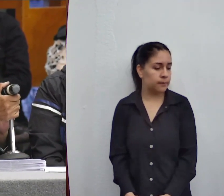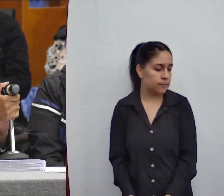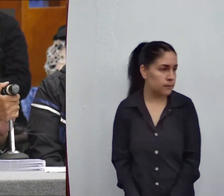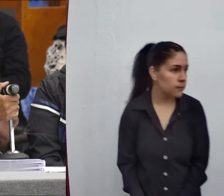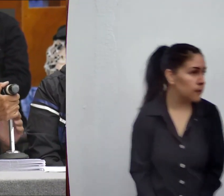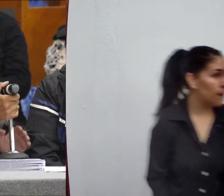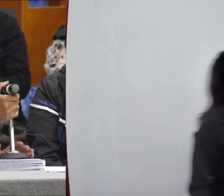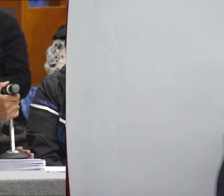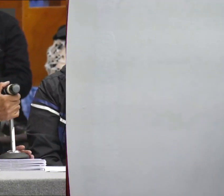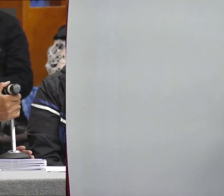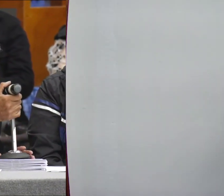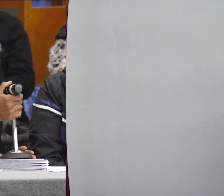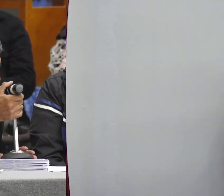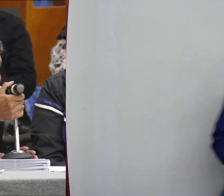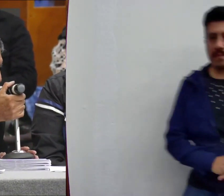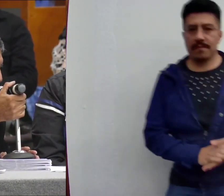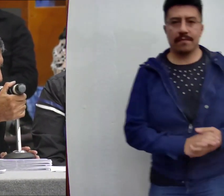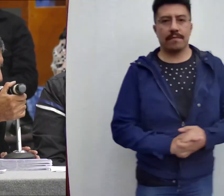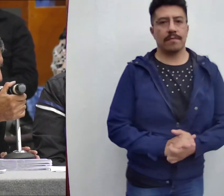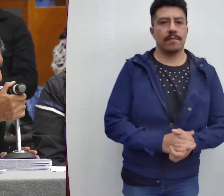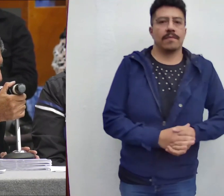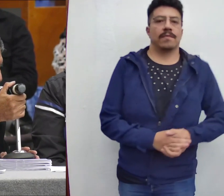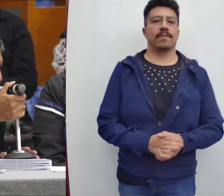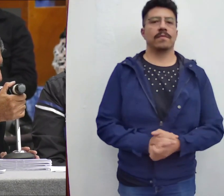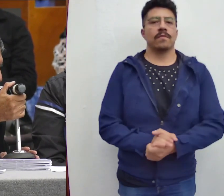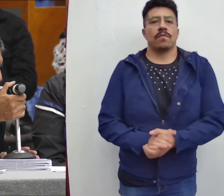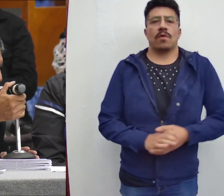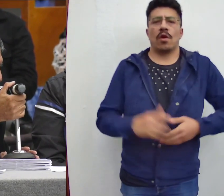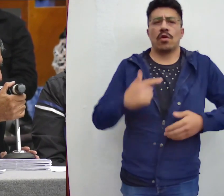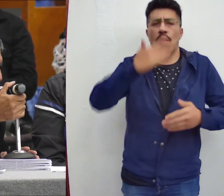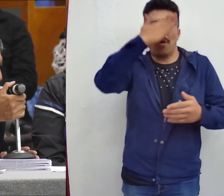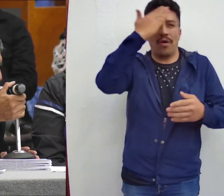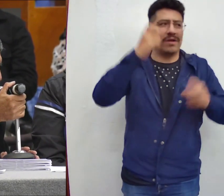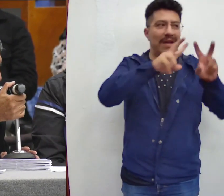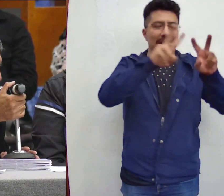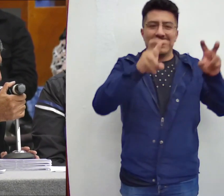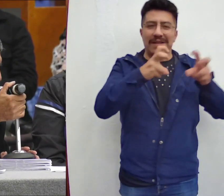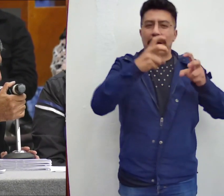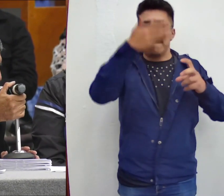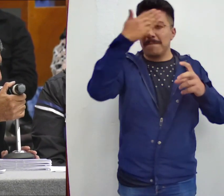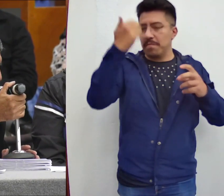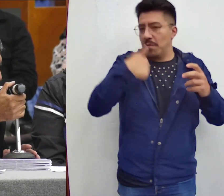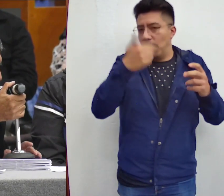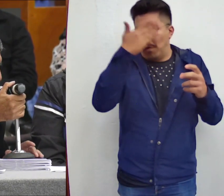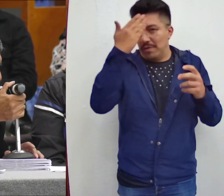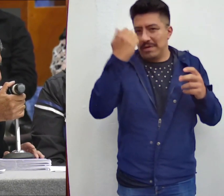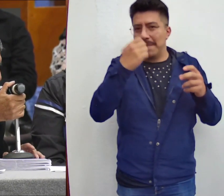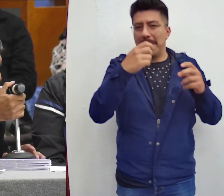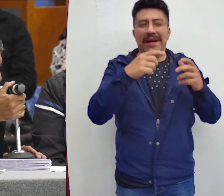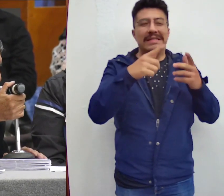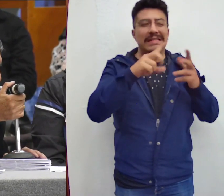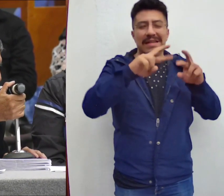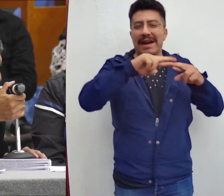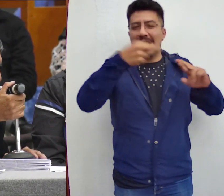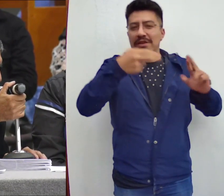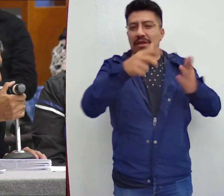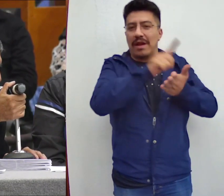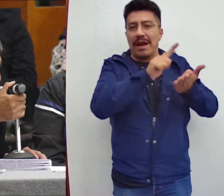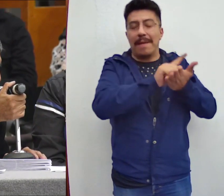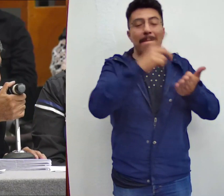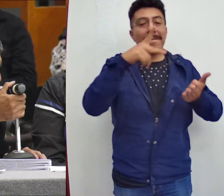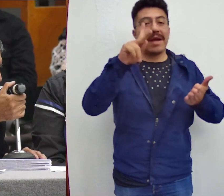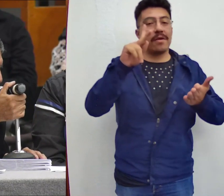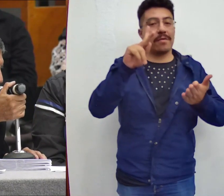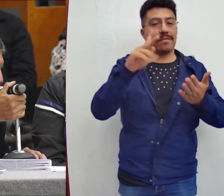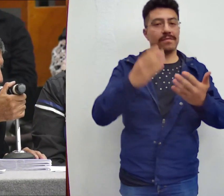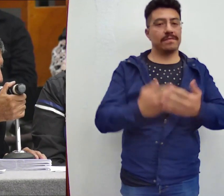es, tal vez desconozco este asunto y quizá ni siquiera tenga que ver con la ley, pero creo que es el momento.